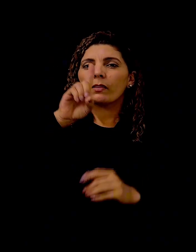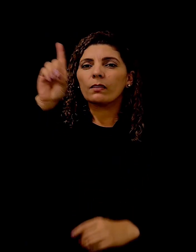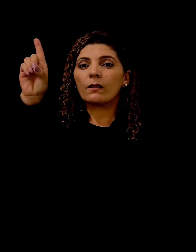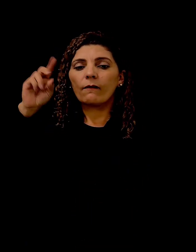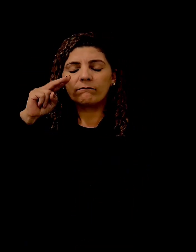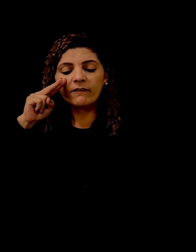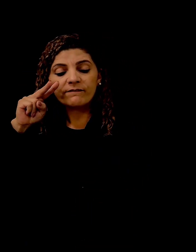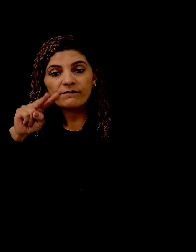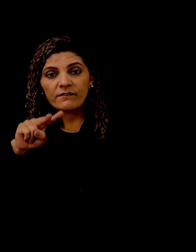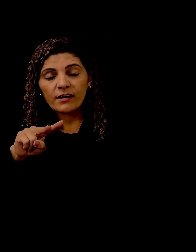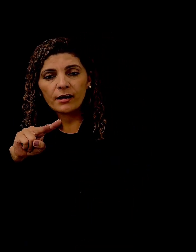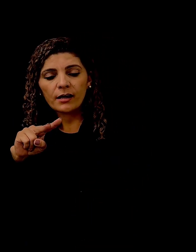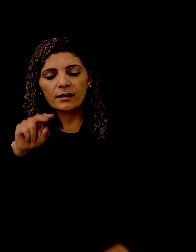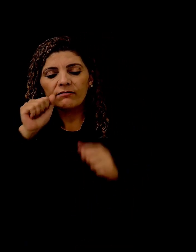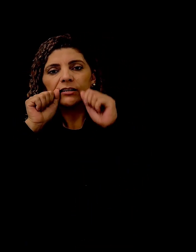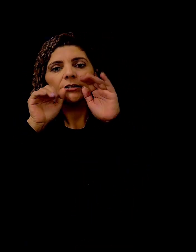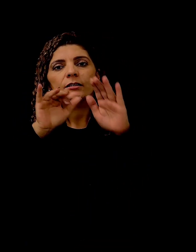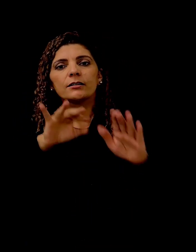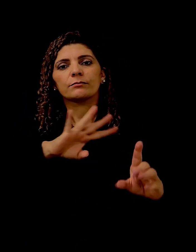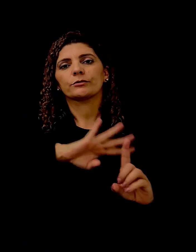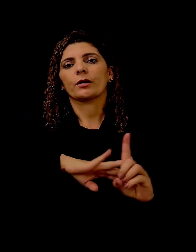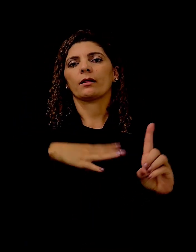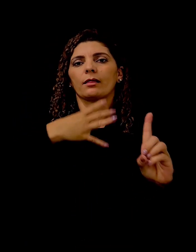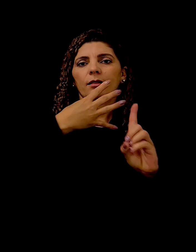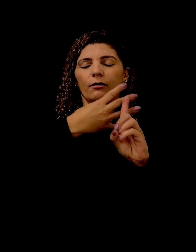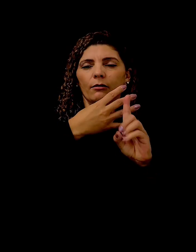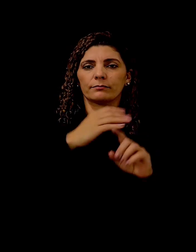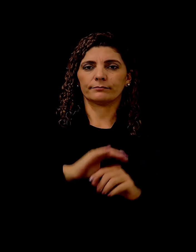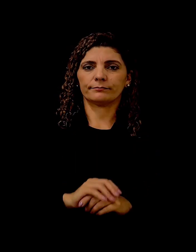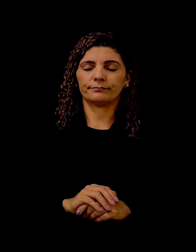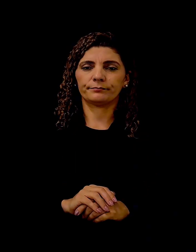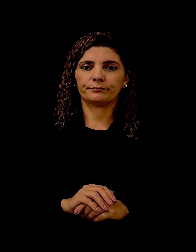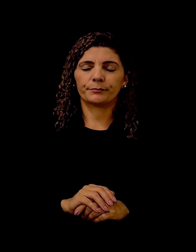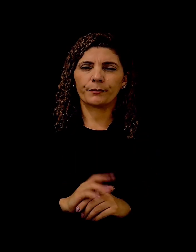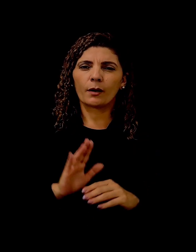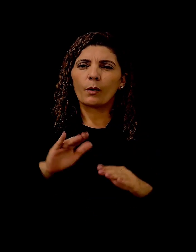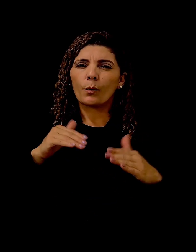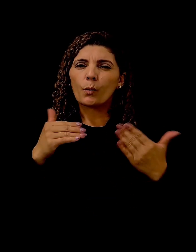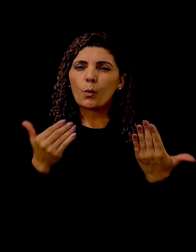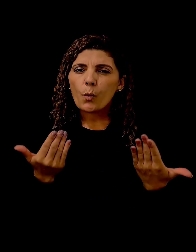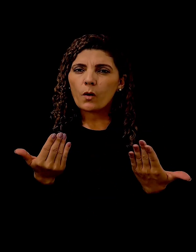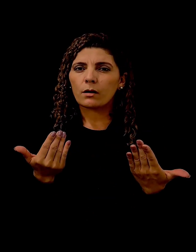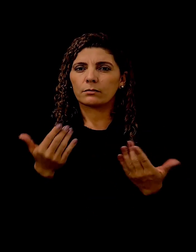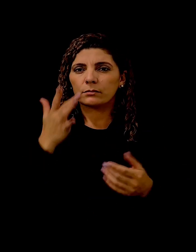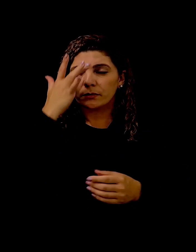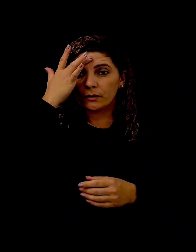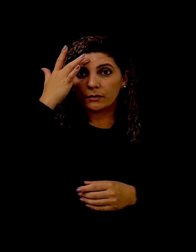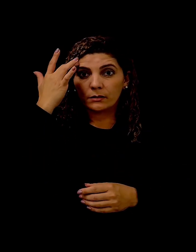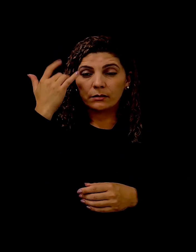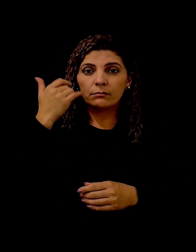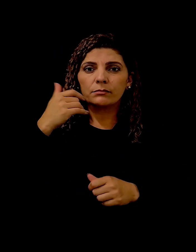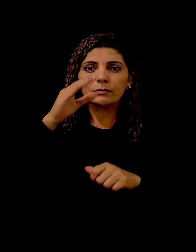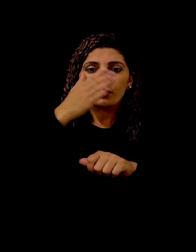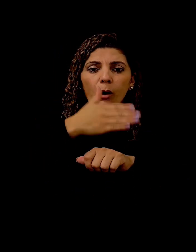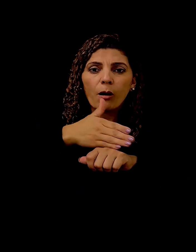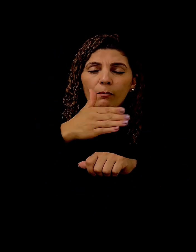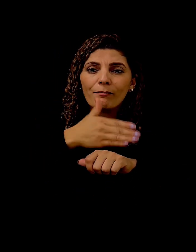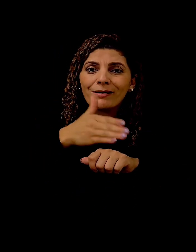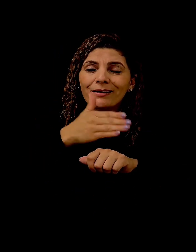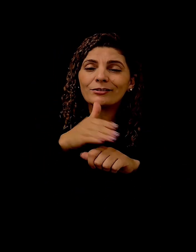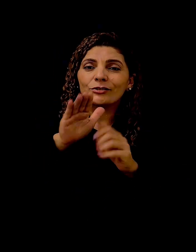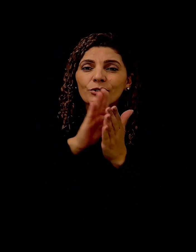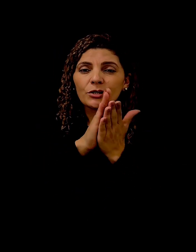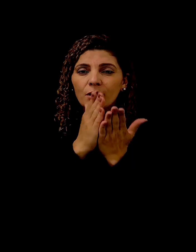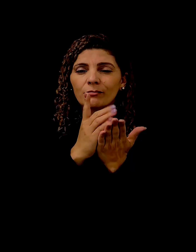publicamente. Quer dizer, quando a pessoa se alinha dentro da palavra de Deus, de acordo